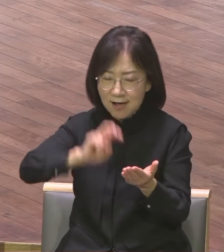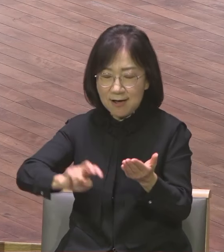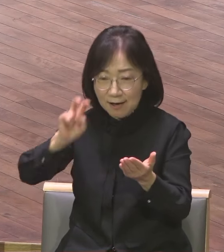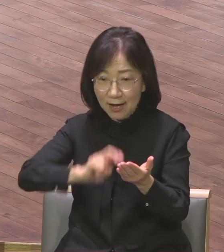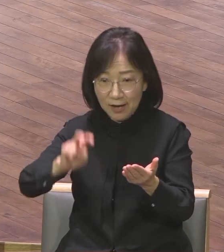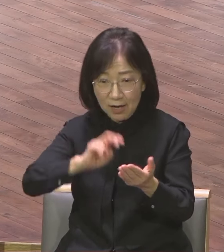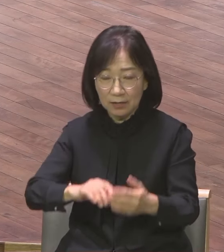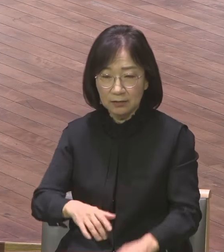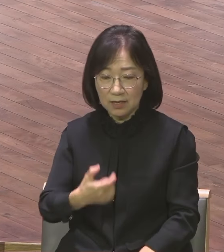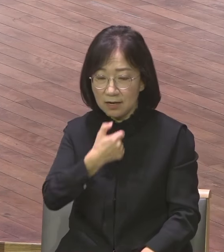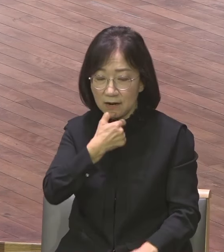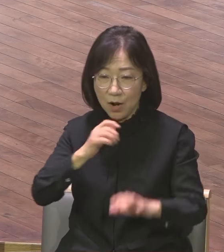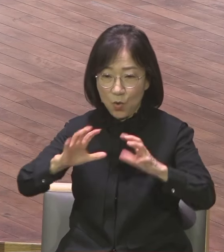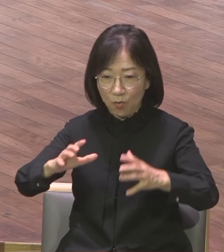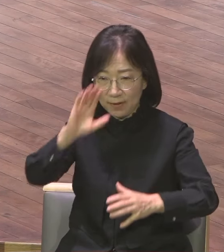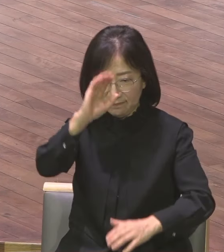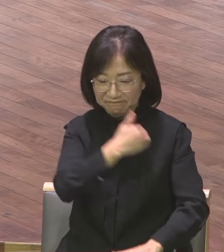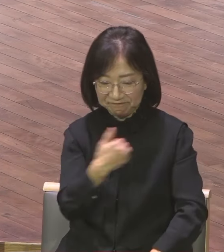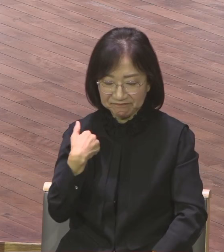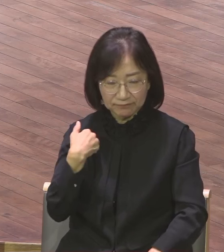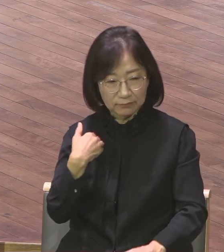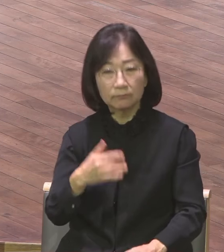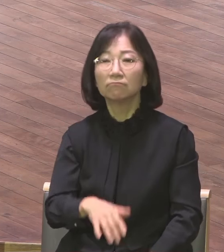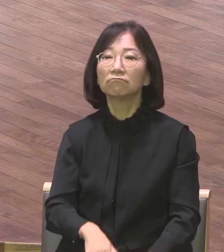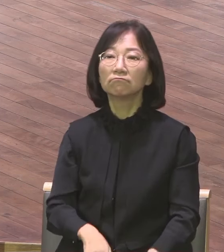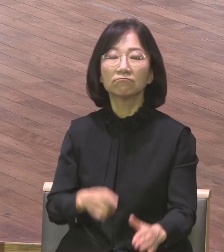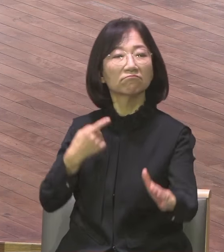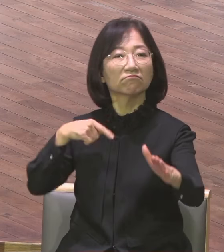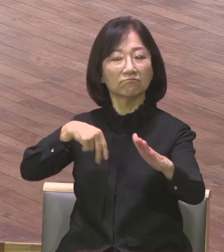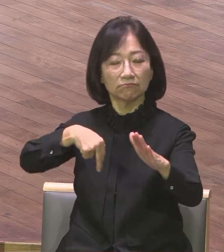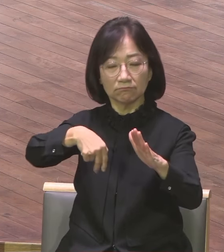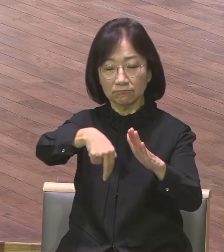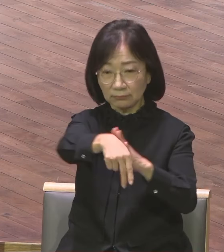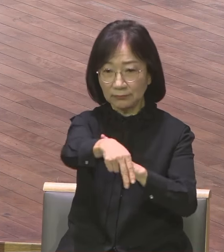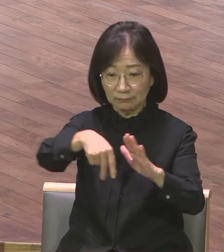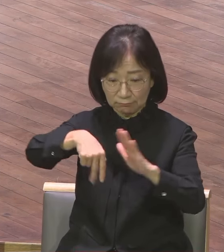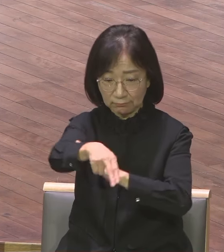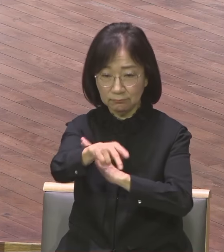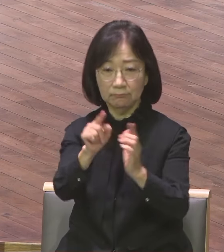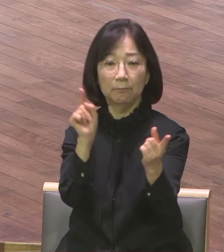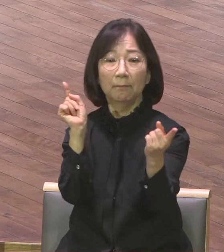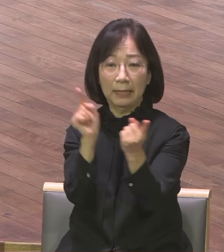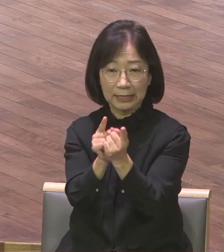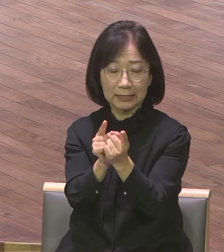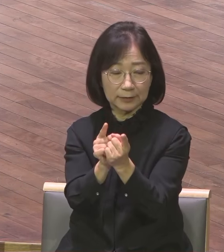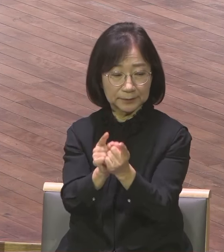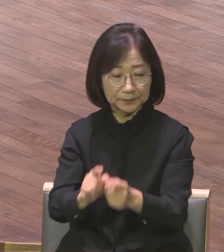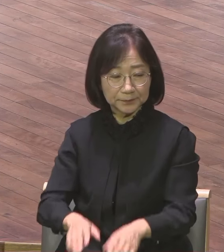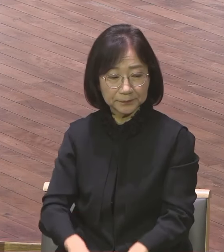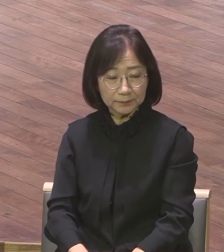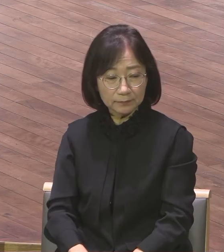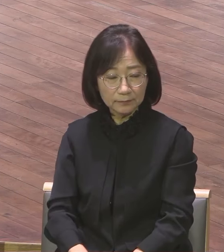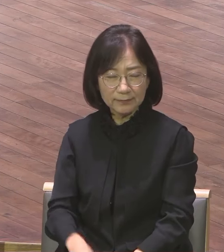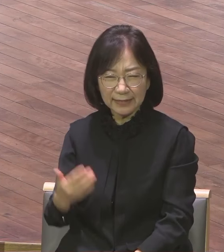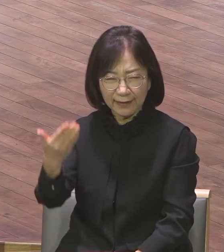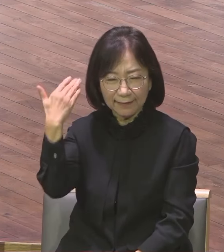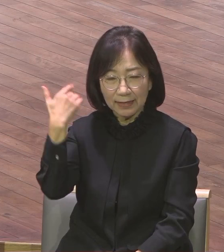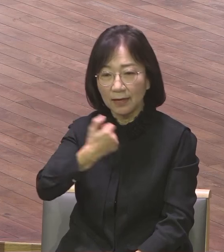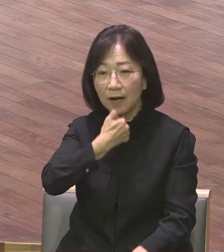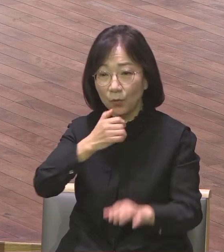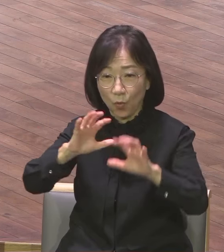들어가잖아요. 대 당시 그야말로 전 나라마다 왕을 보낼 만큼 힘이